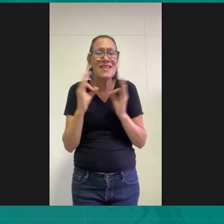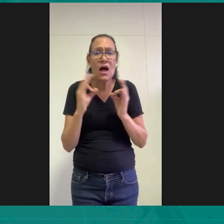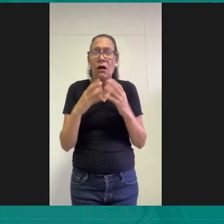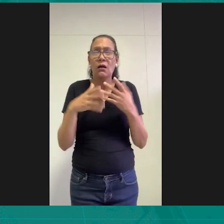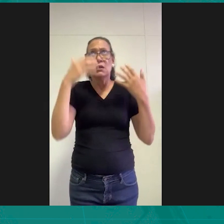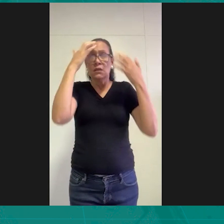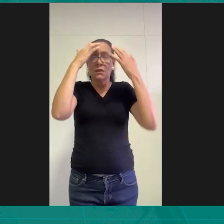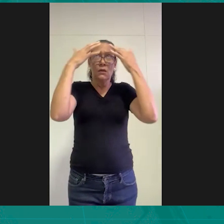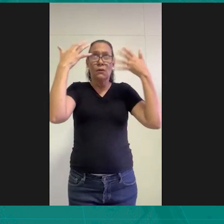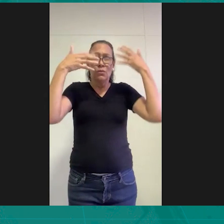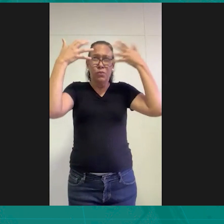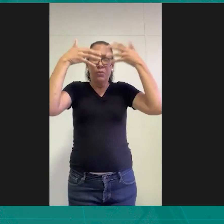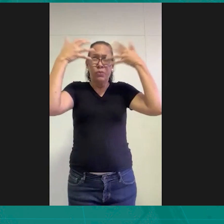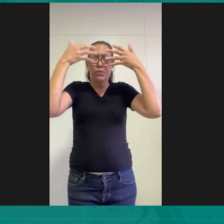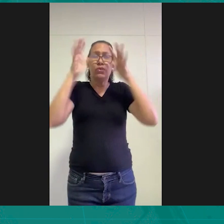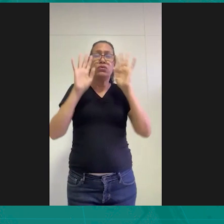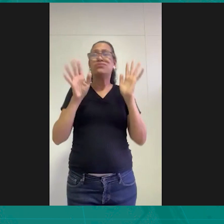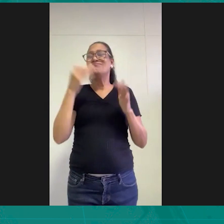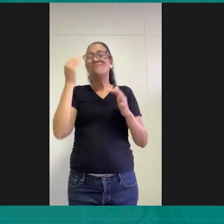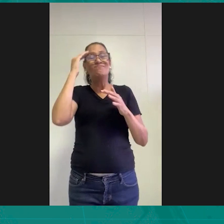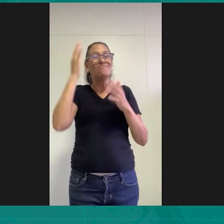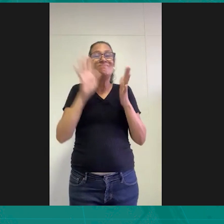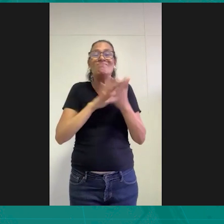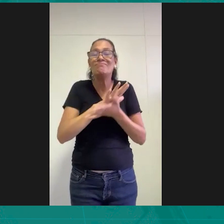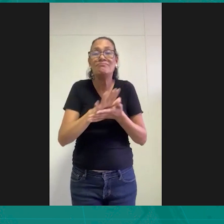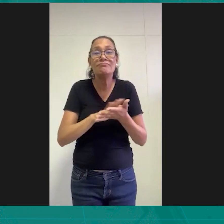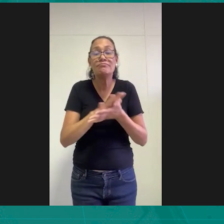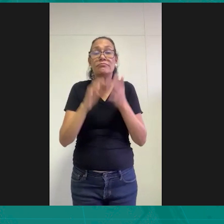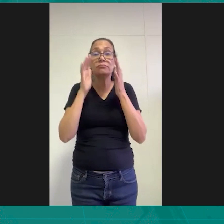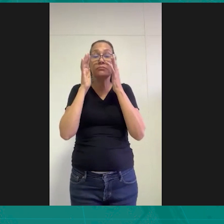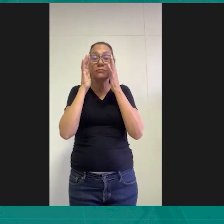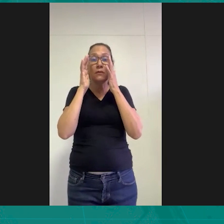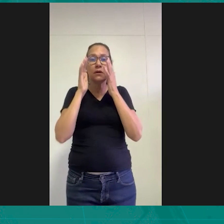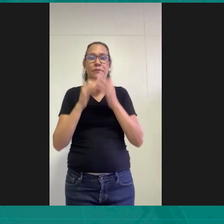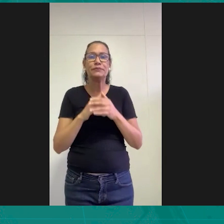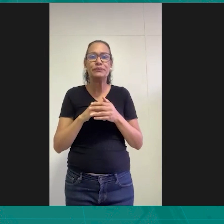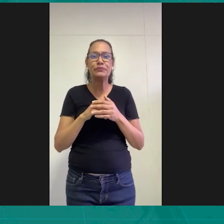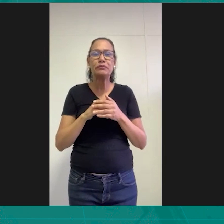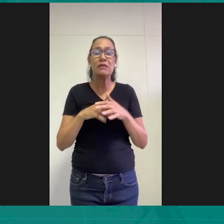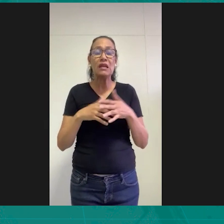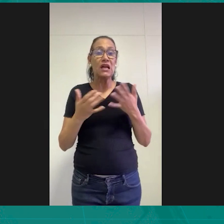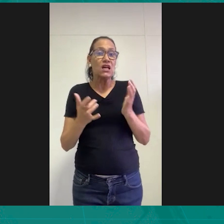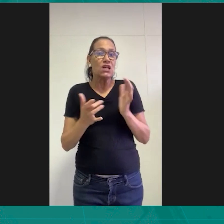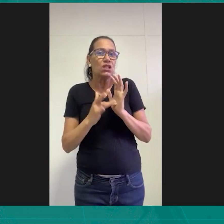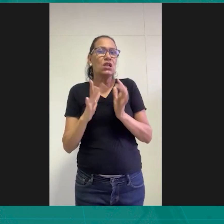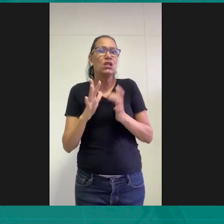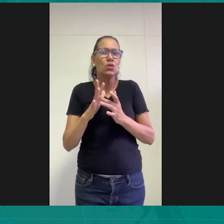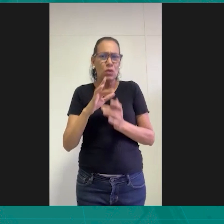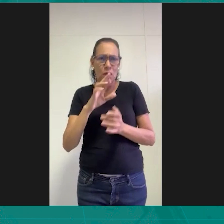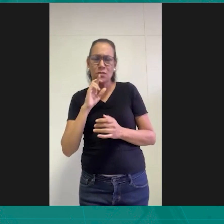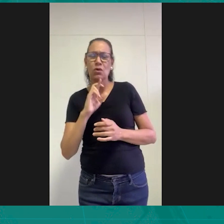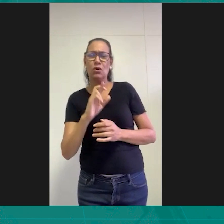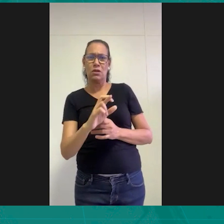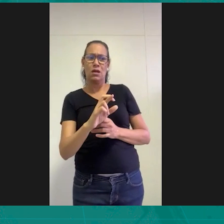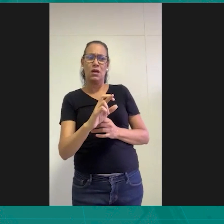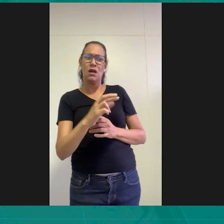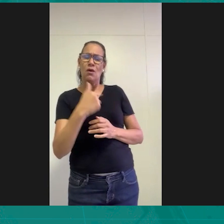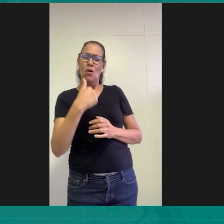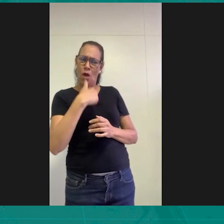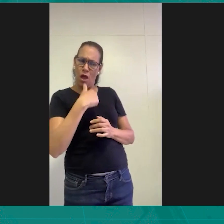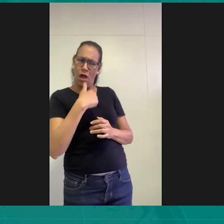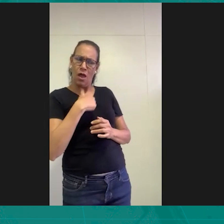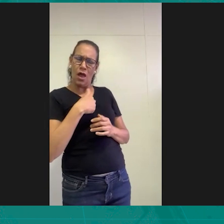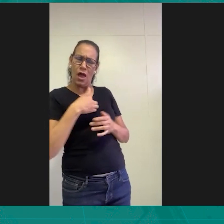né? Não estavam entendendo nada. Aí respondeu Jesus: eu sou o caminho, eu sou a